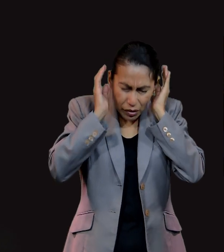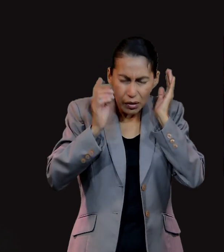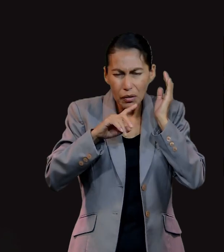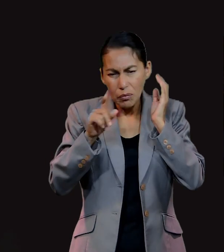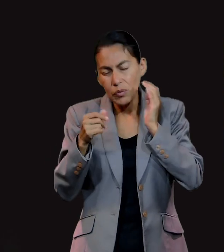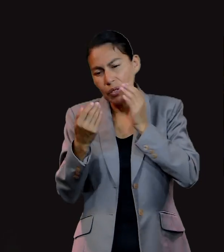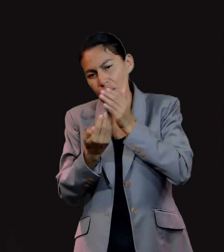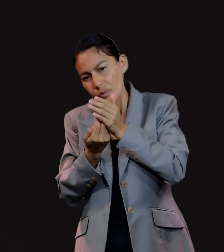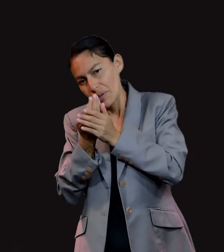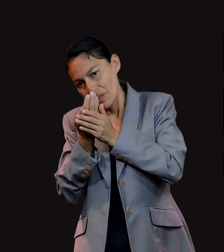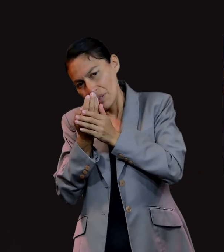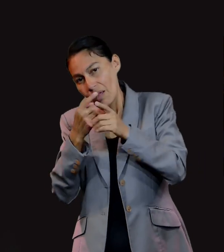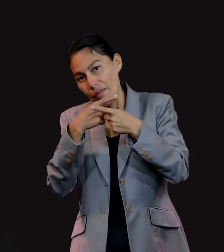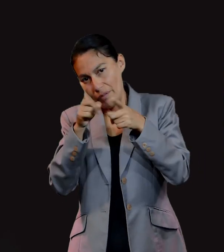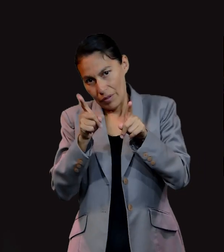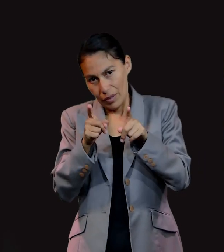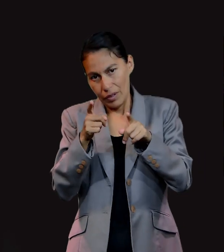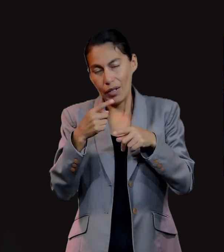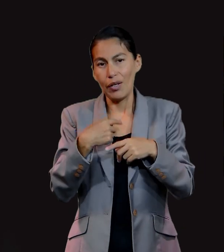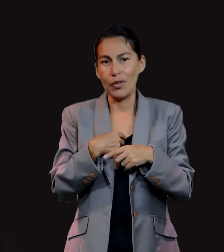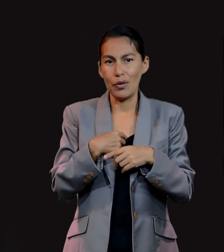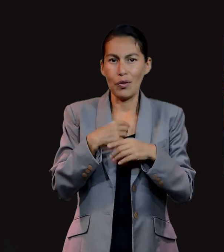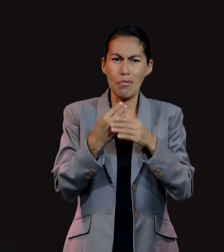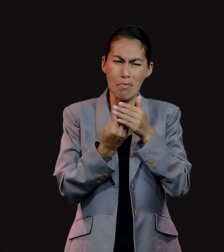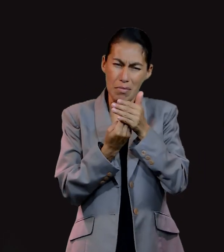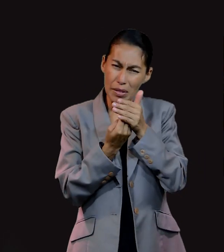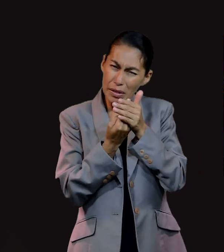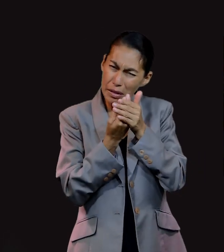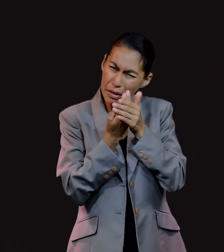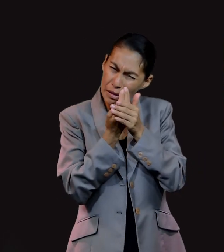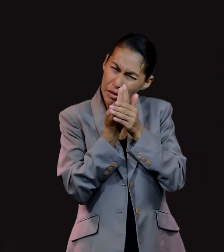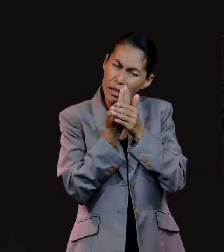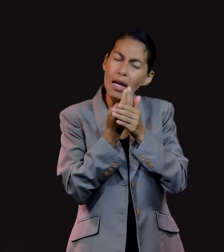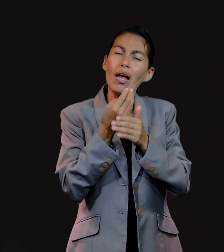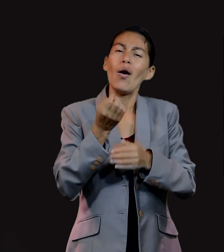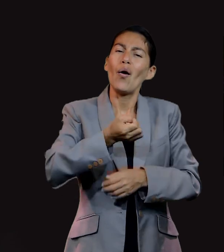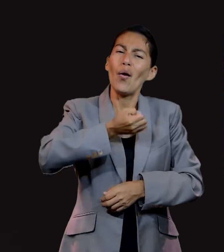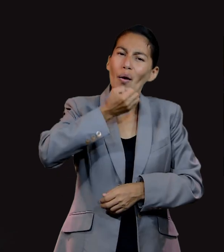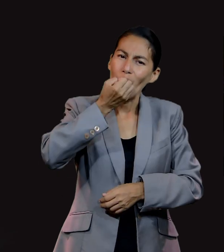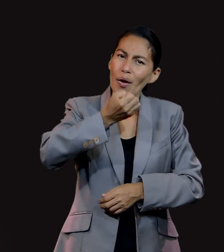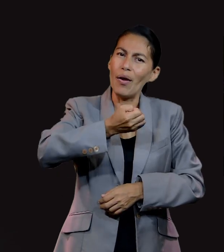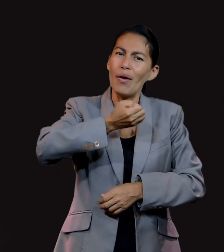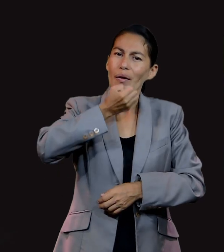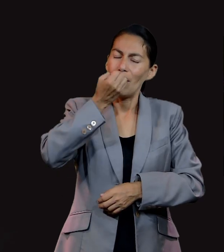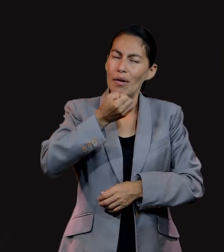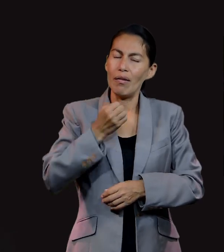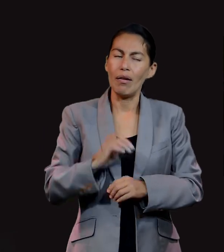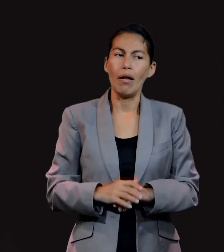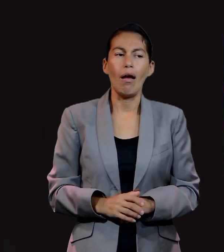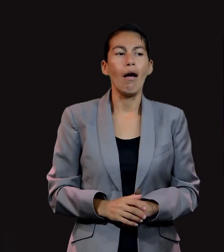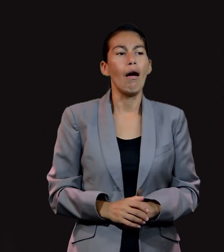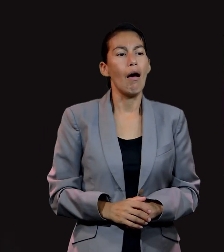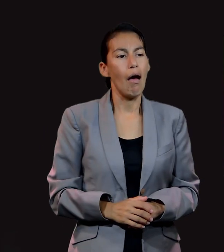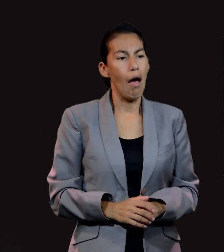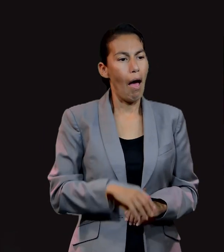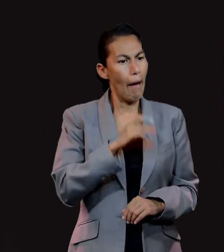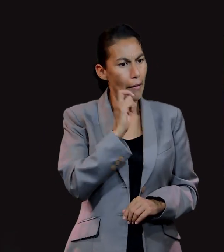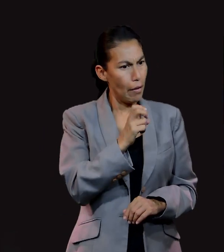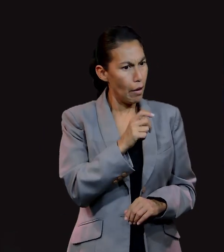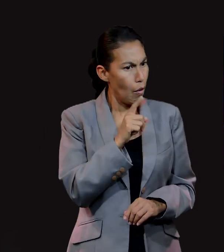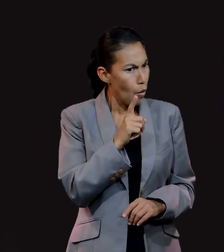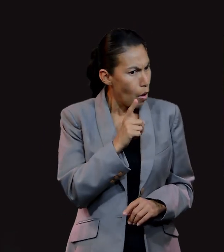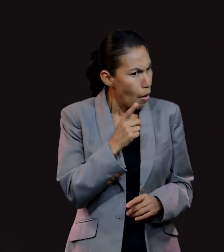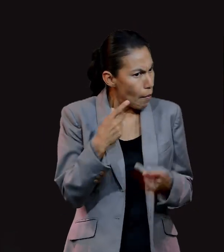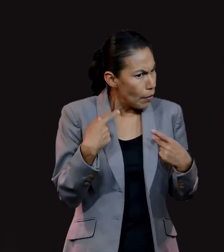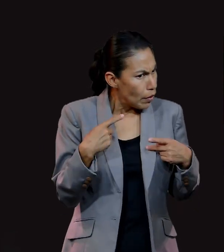empezaba la oración al acostarme y a la mañana sí era diferente porque yo tenía opción de poder madrugar. o sea o que uno tiene